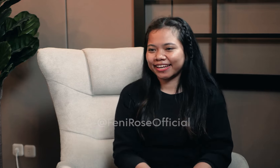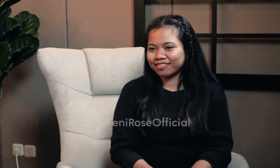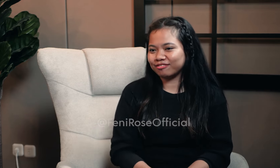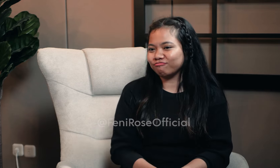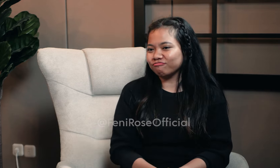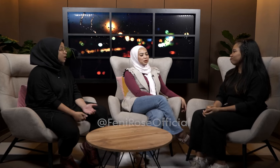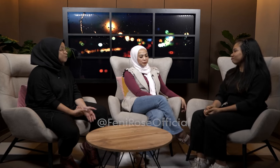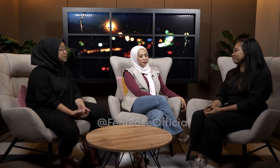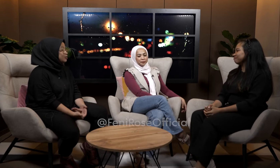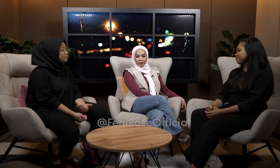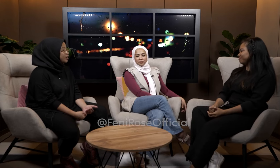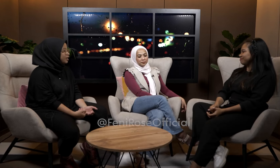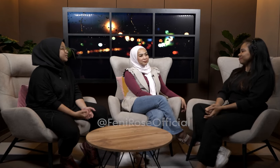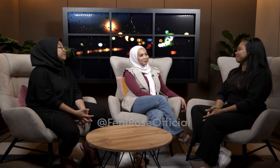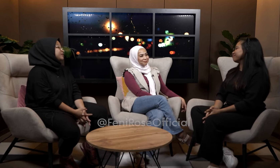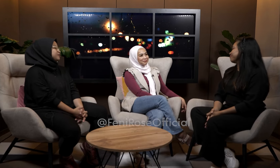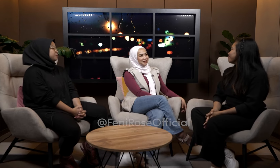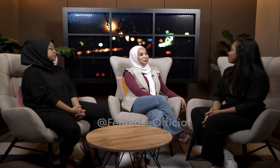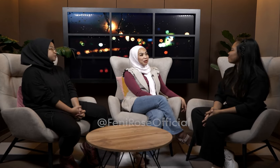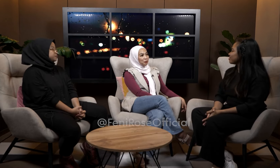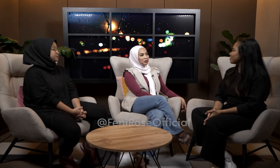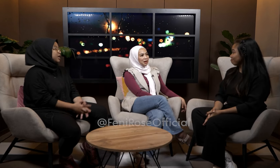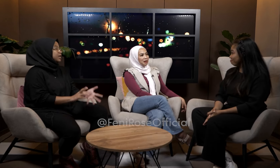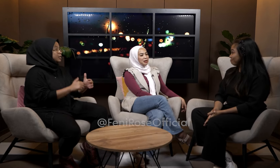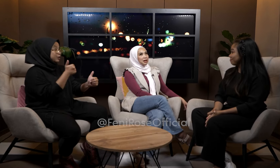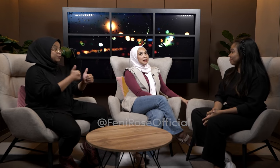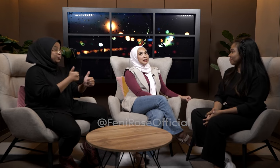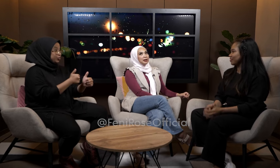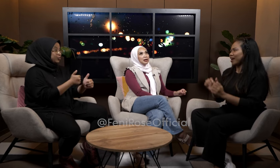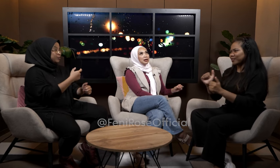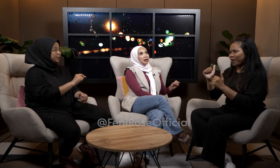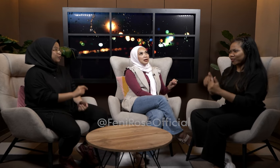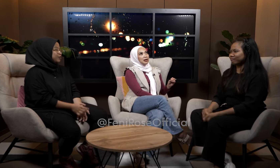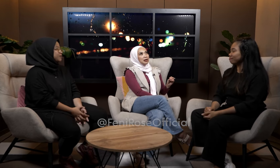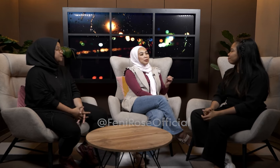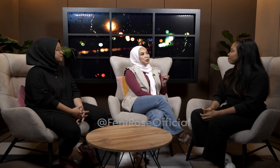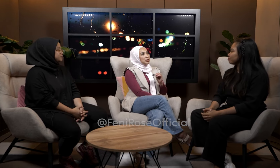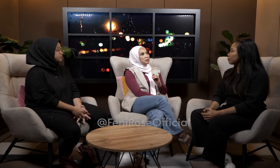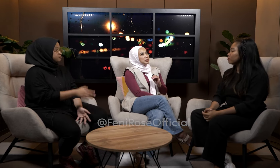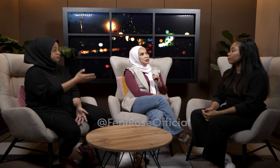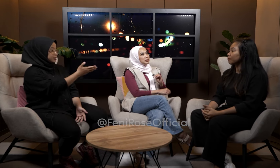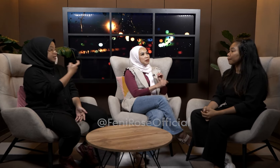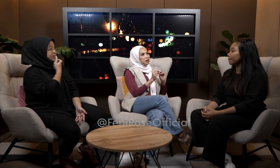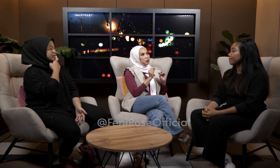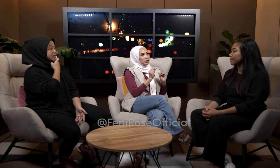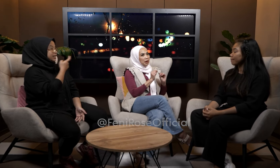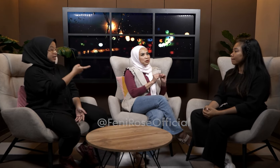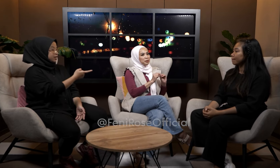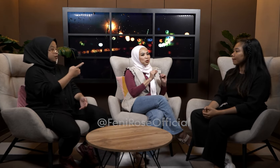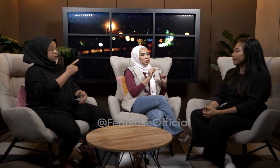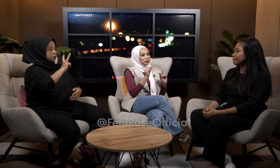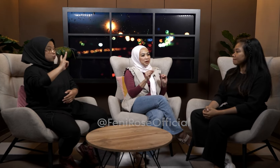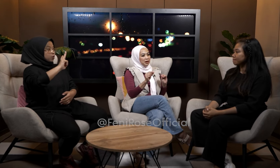itu karena bahasa itu unik seperti itu jadi mengikuti ya Nah kamu kan ee dari 2 tahun sampai 23